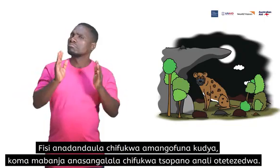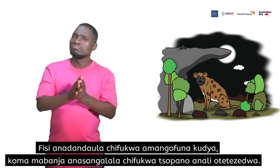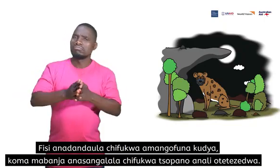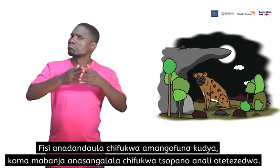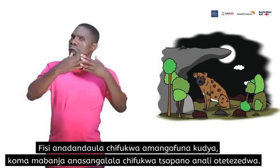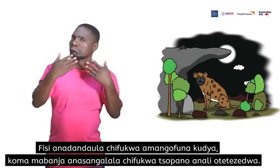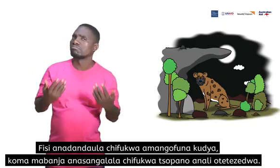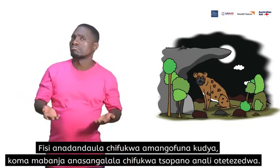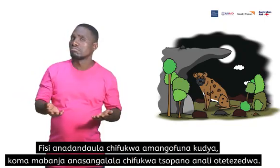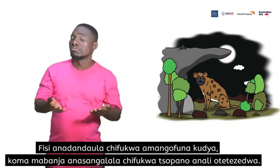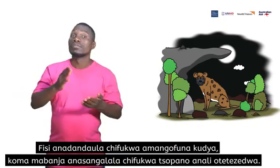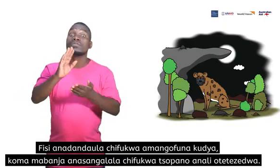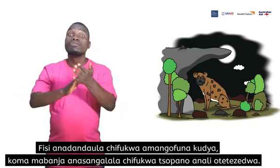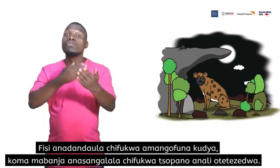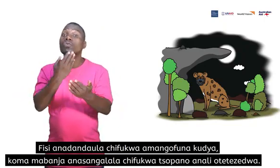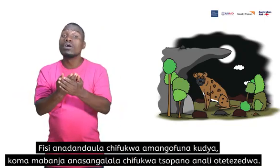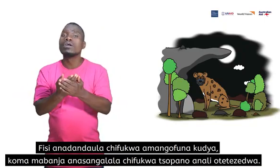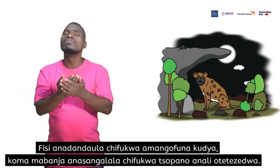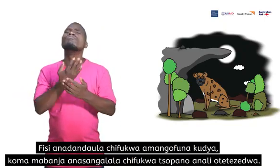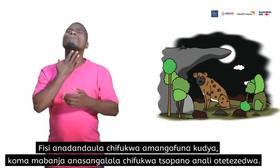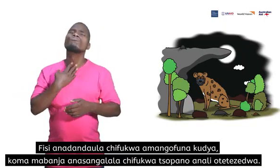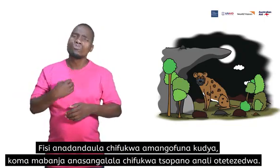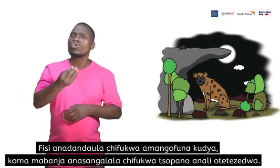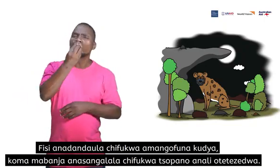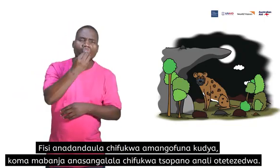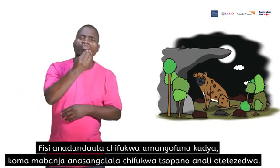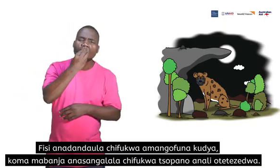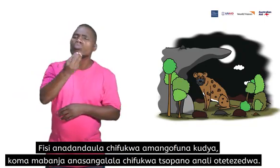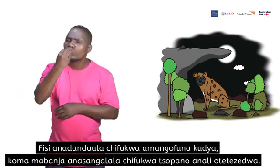Fisi anadandaula chifukwa amangofuna kudya.